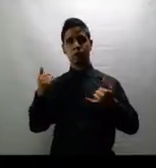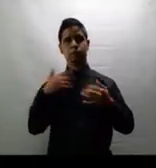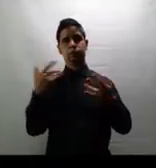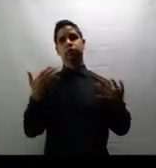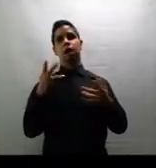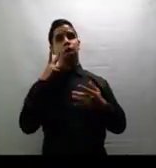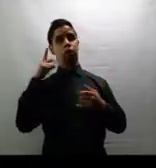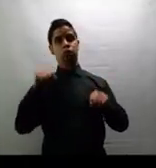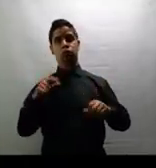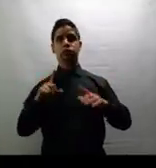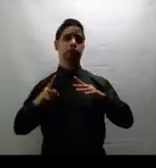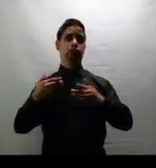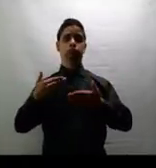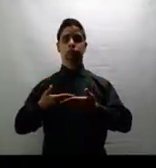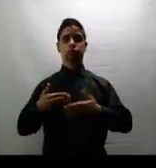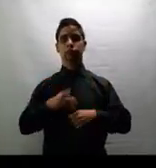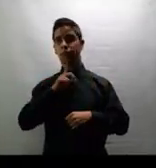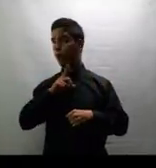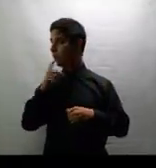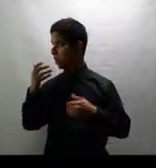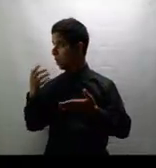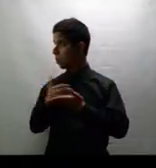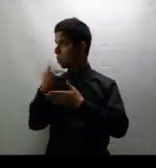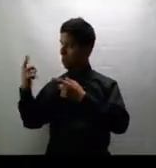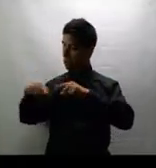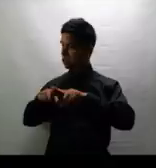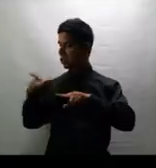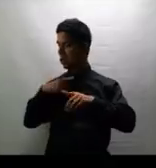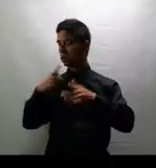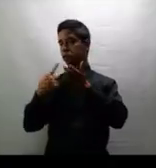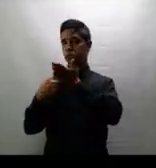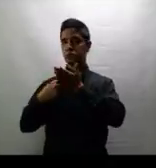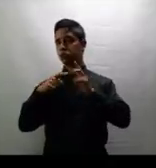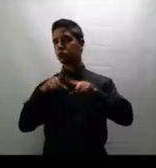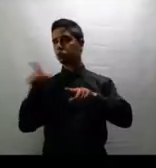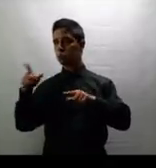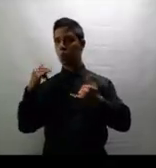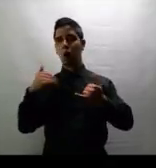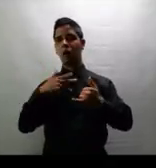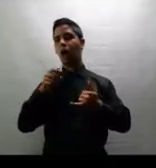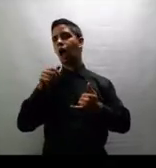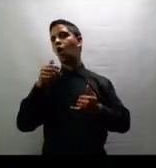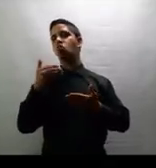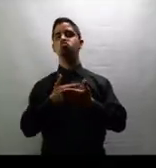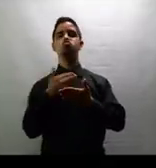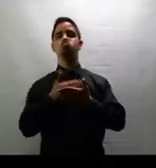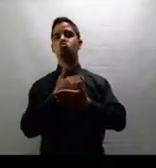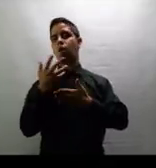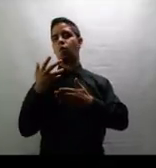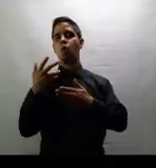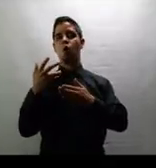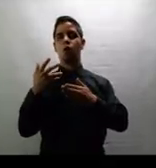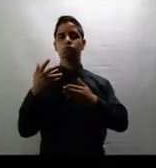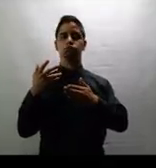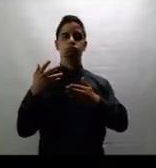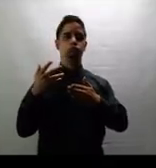vamos a ver después después del accidente